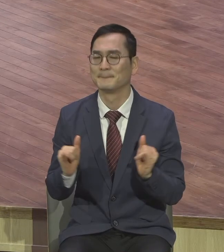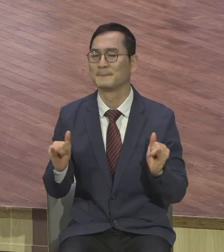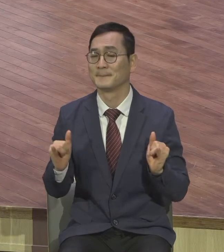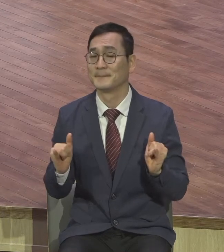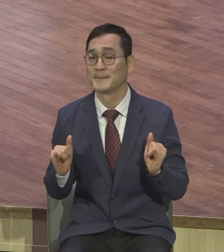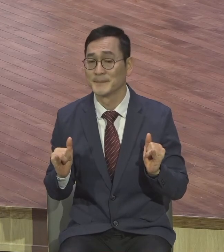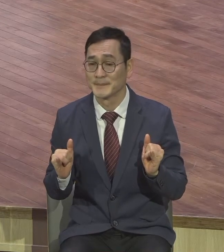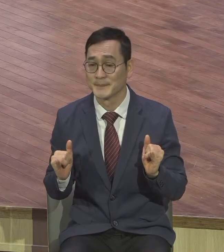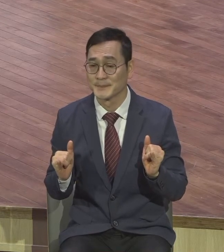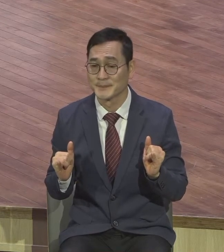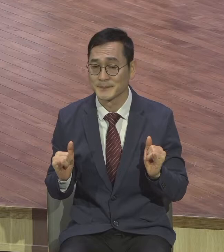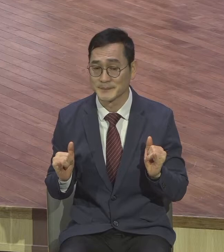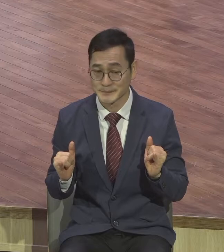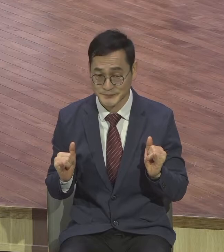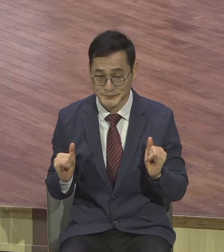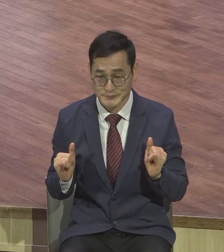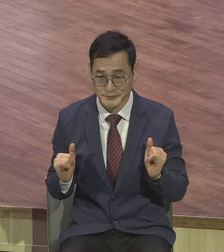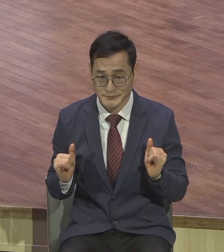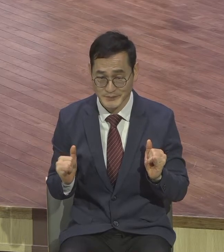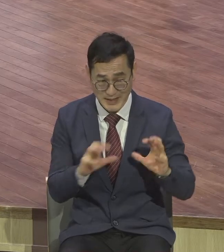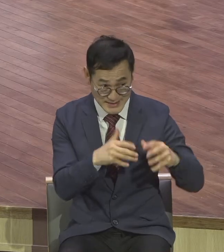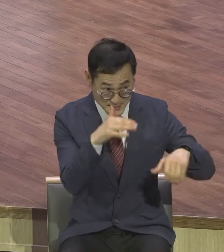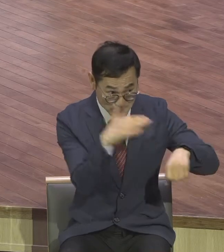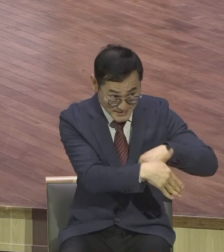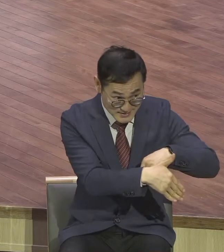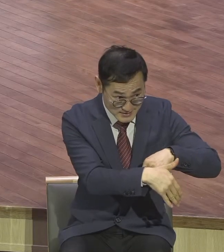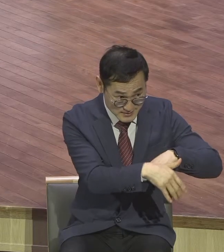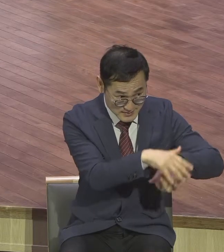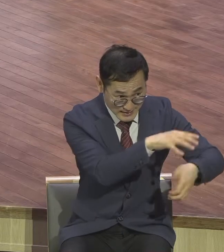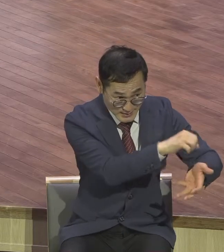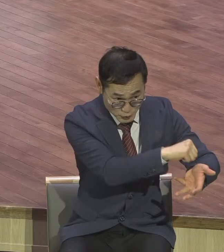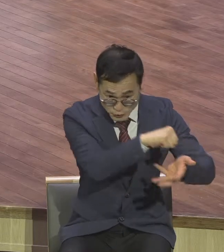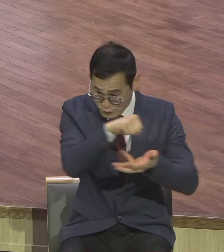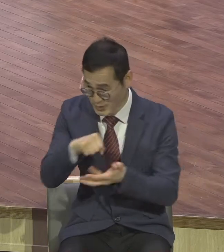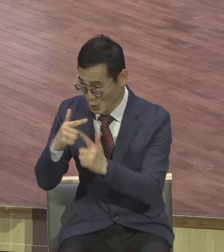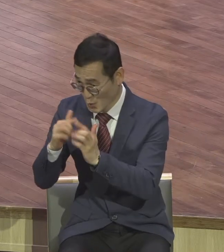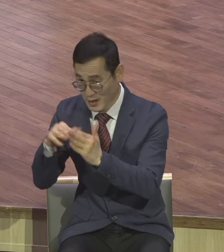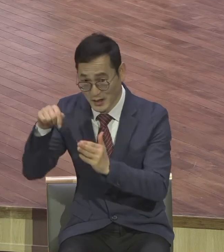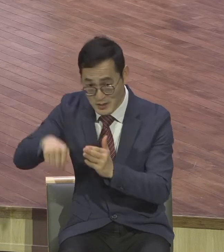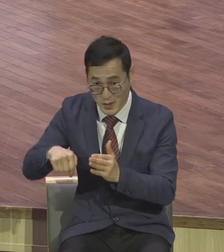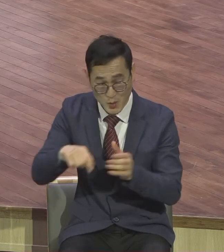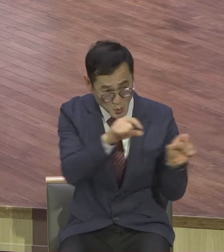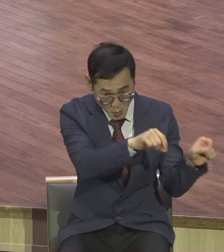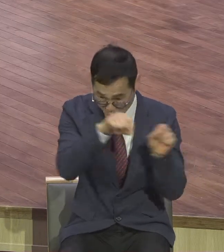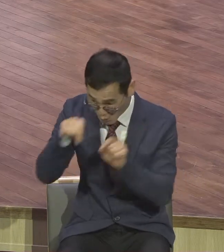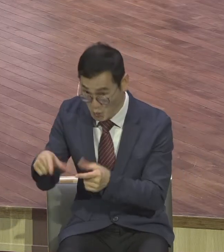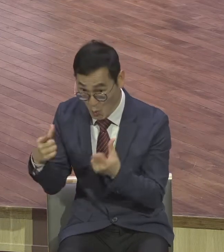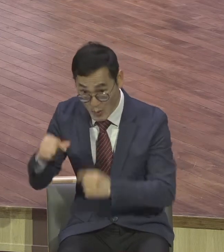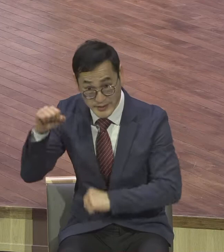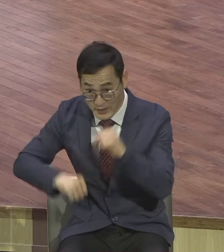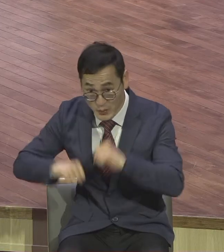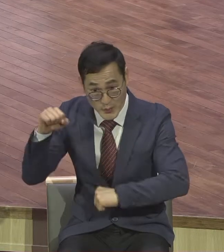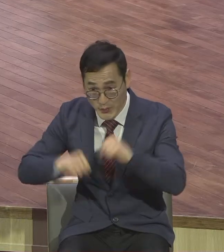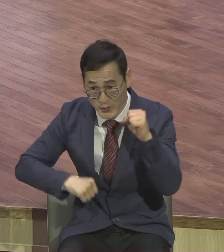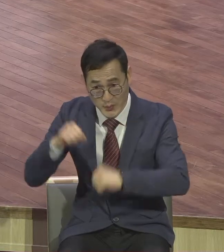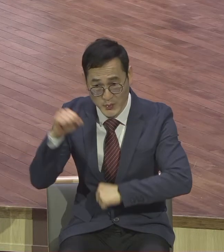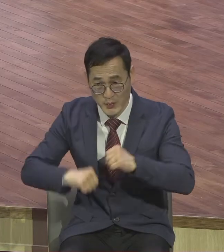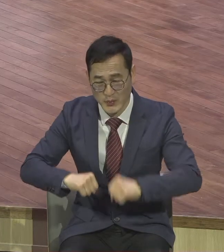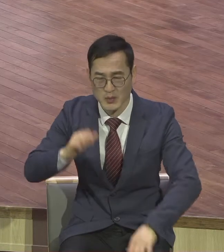아시겠어요 세상을 올려가지고 왜 교회 와서 자꾸 적용하려 하냐고 왜 그것을 못 벗어나냐고